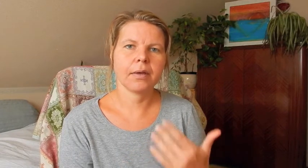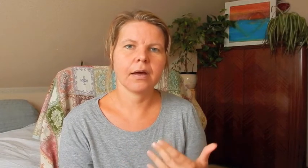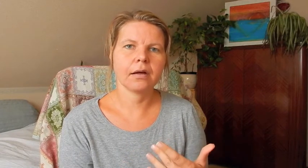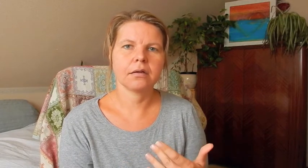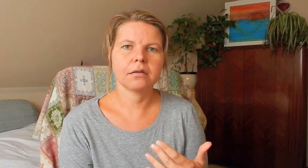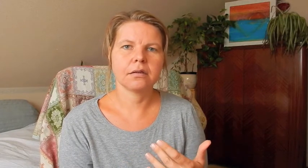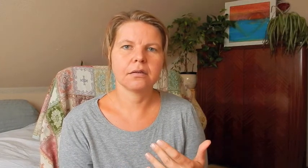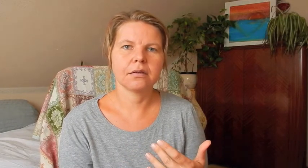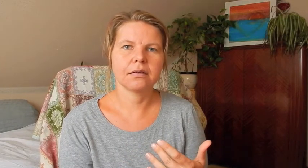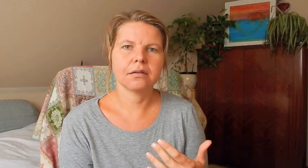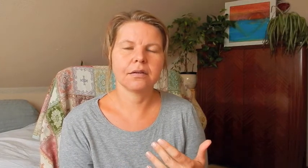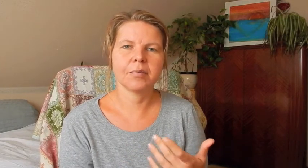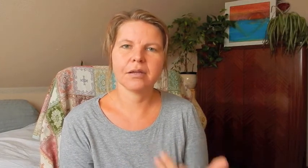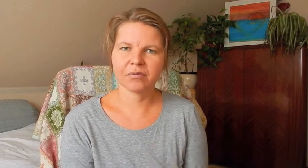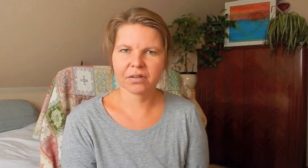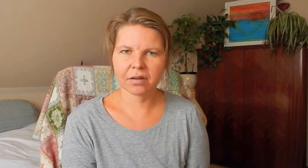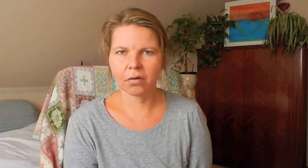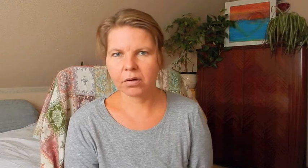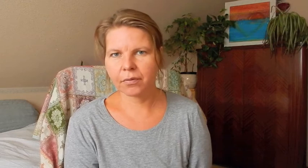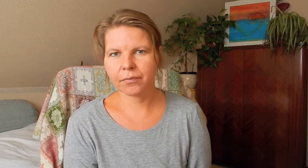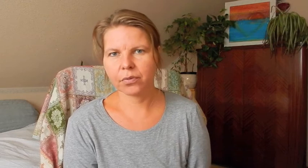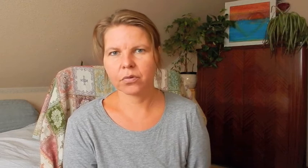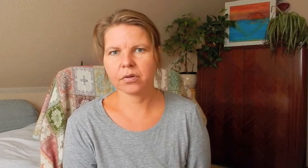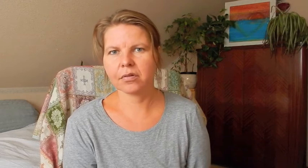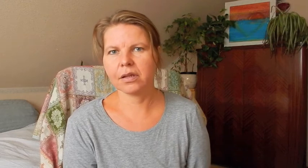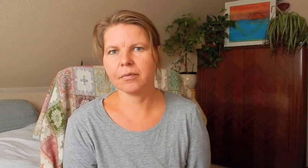mehr dem Leben vertraue und das Leben